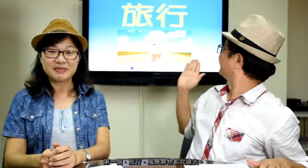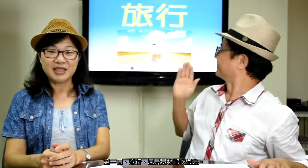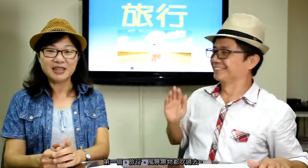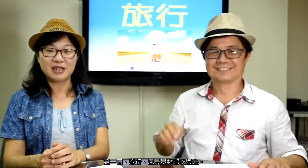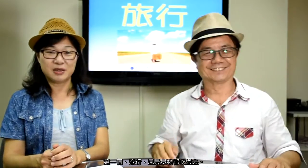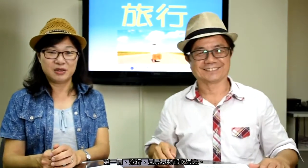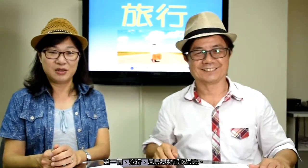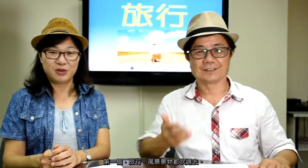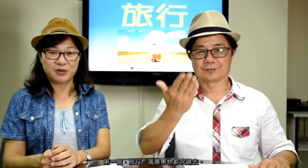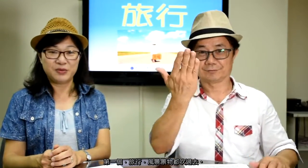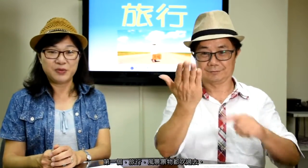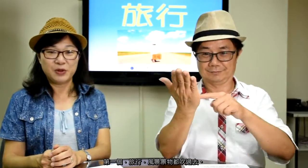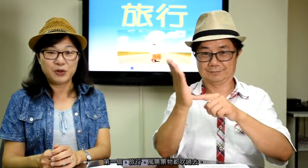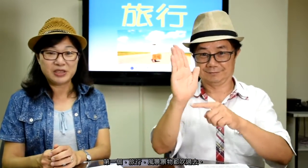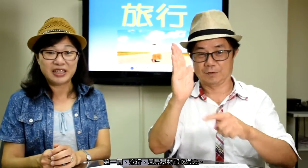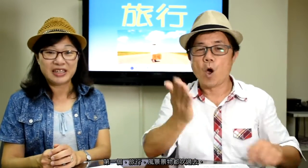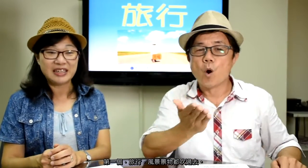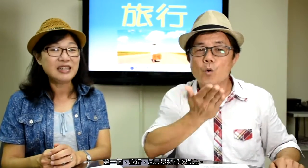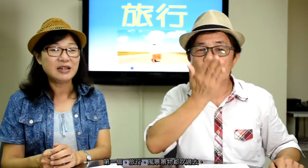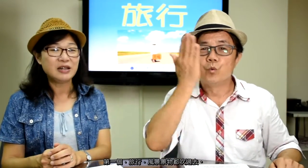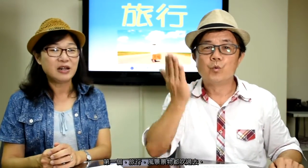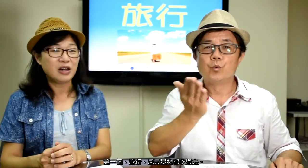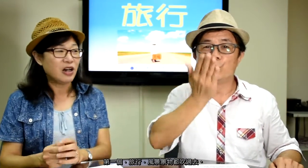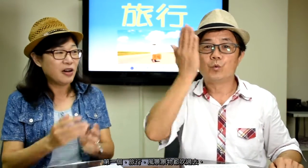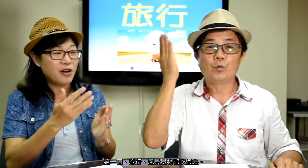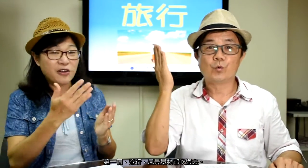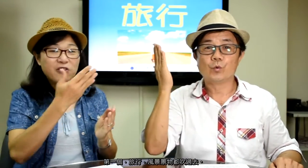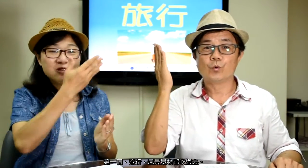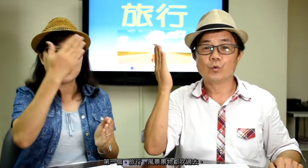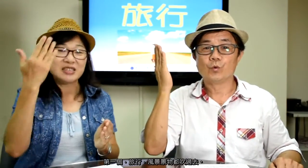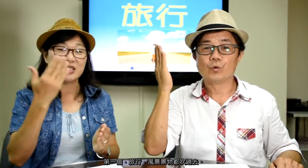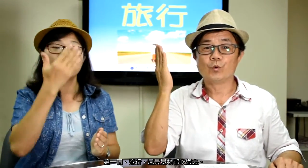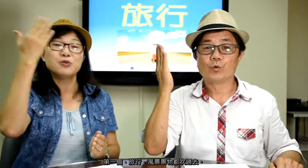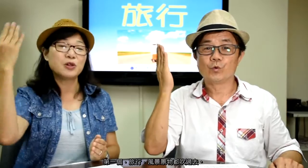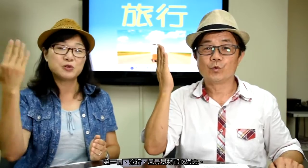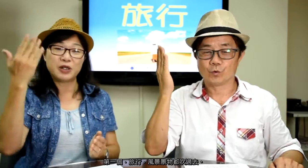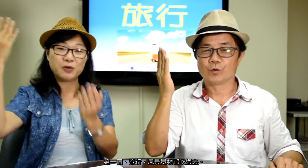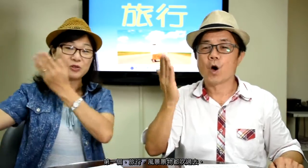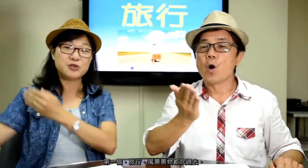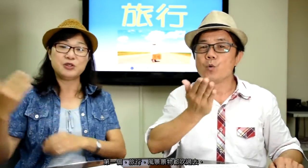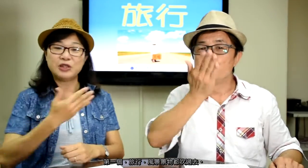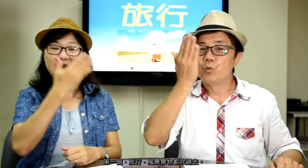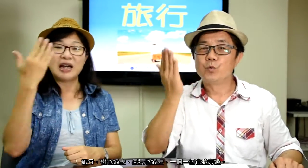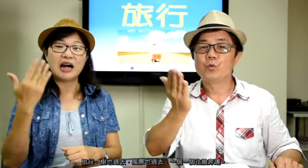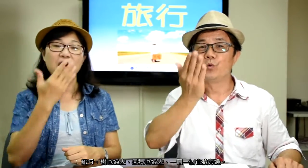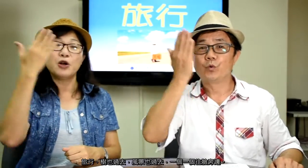第一个，旅行，风景景物都吹过去，